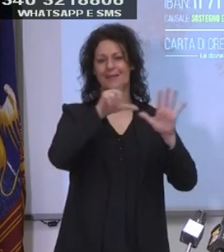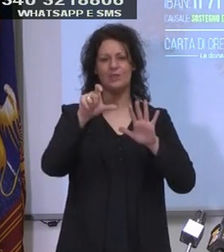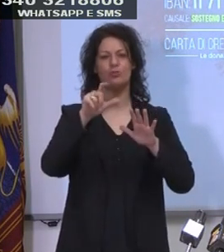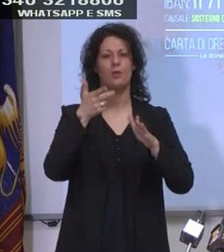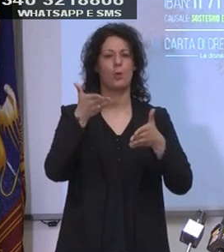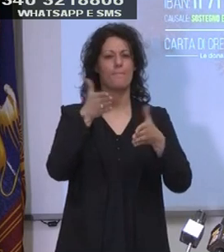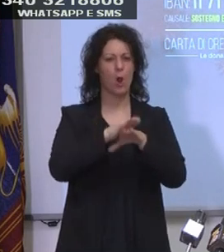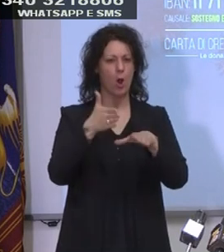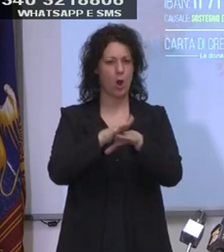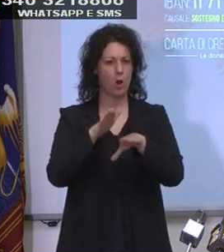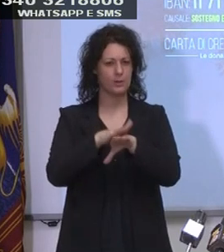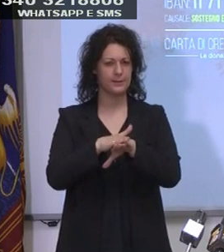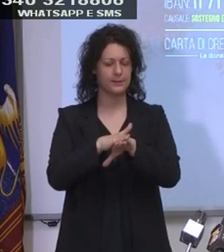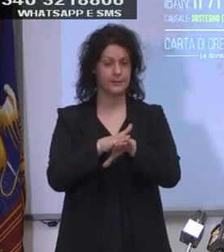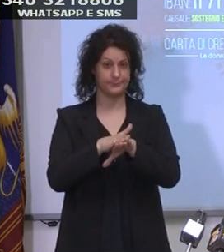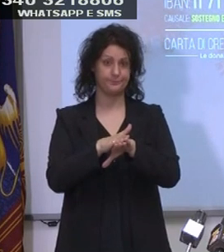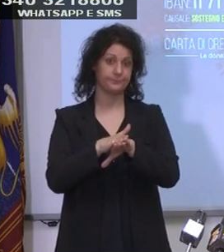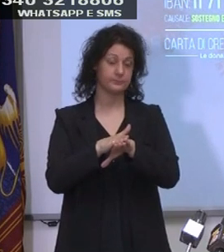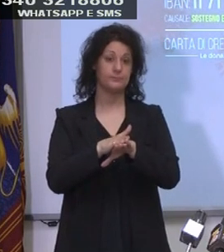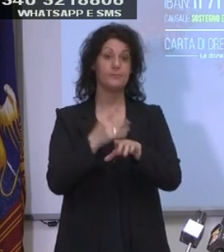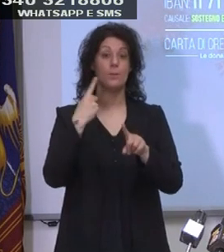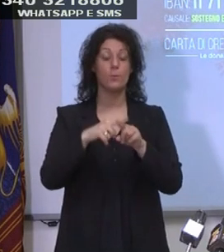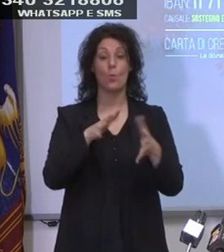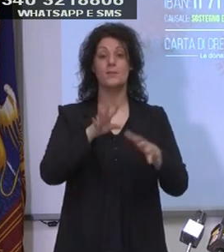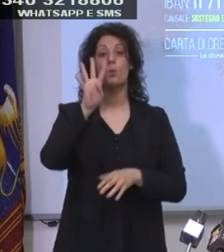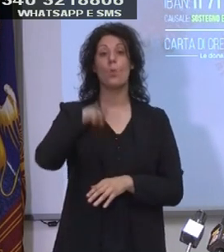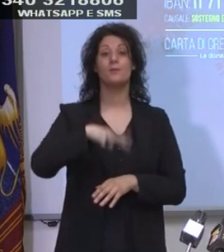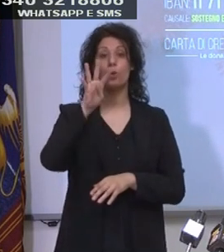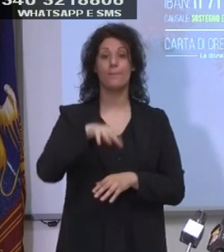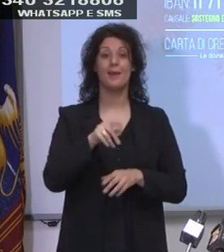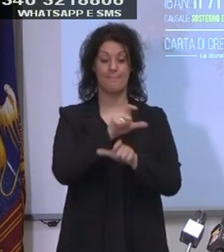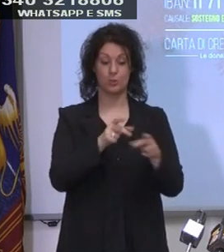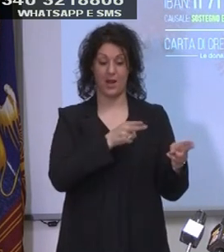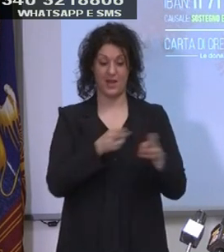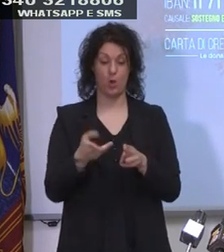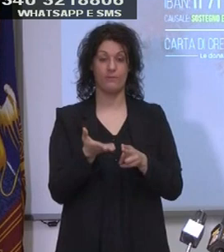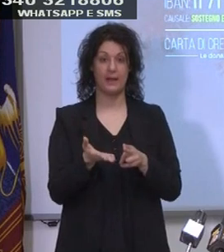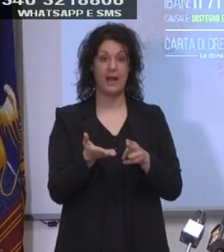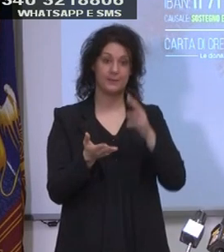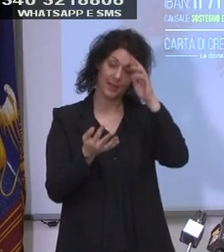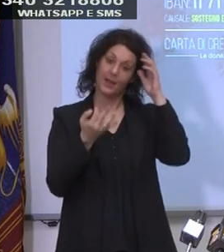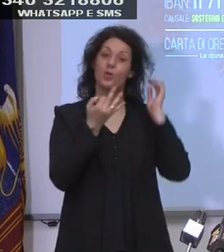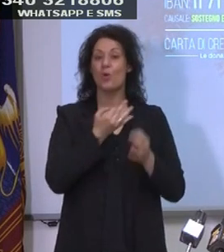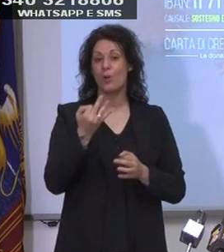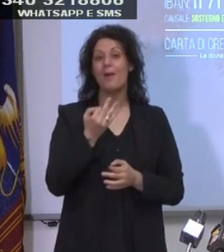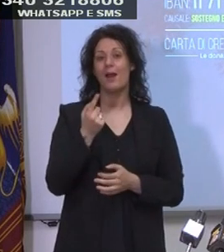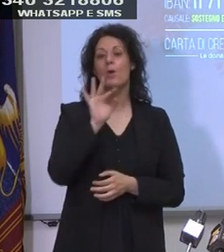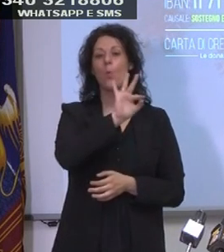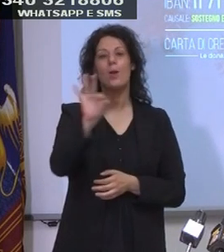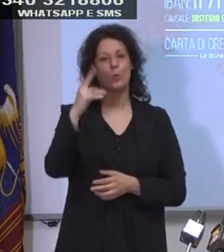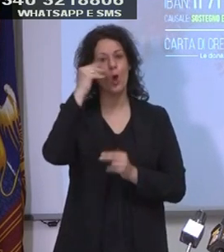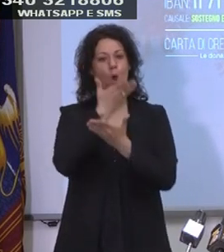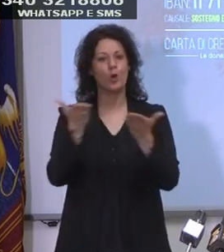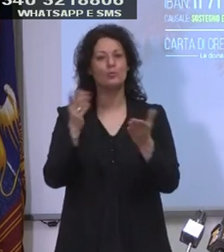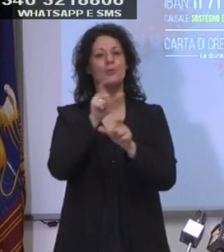oggi, è inevitabile, è quasi 4000 ricoverati, è inevitabile che ognuno di noi conosca una persona che si è infettata o che è stata ricoverata